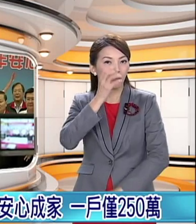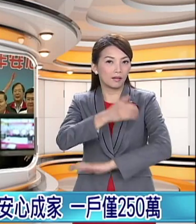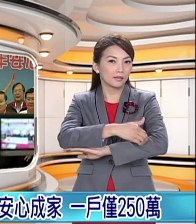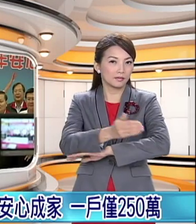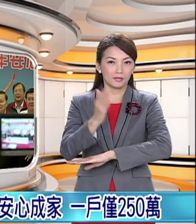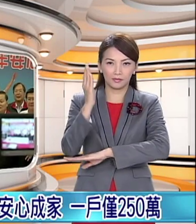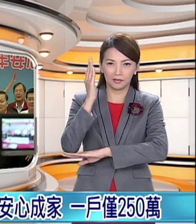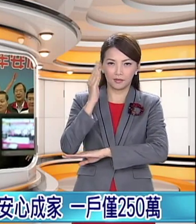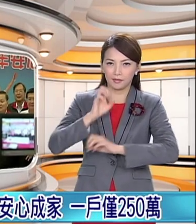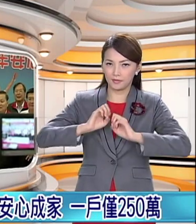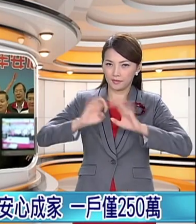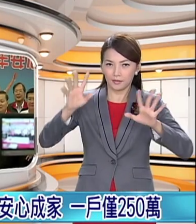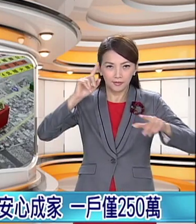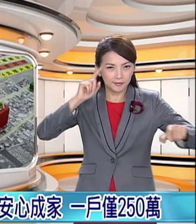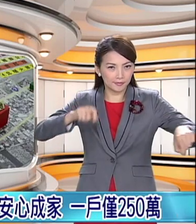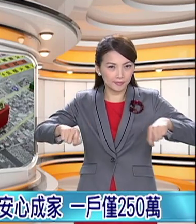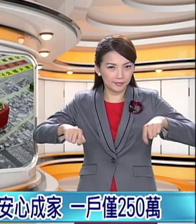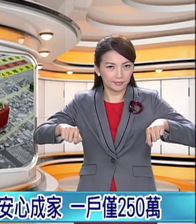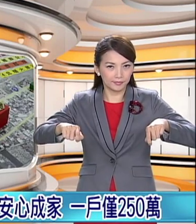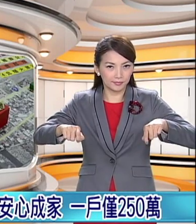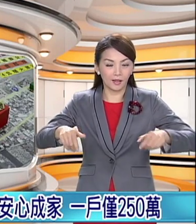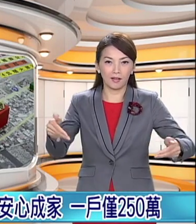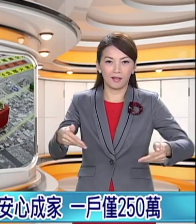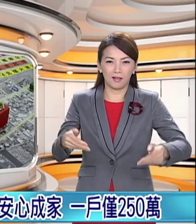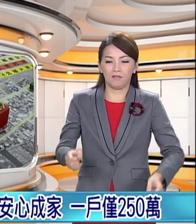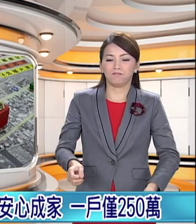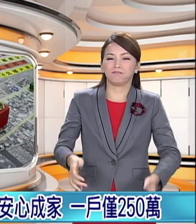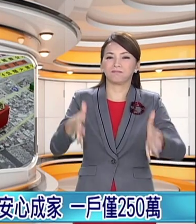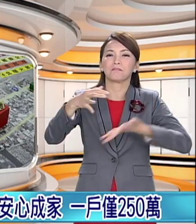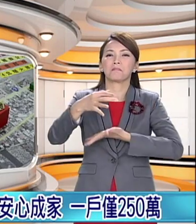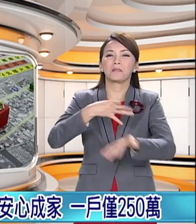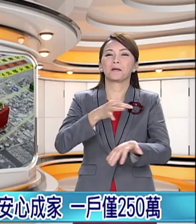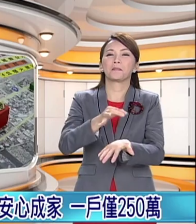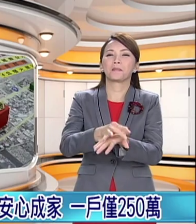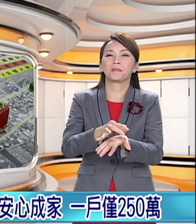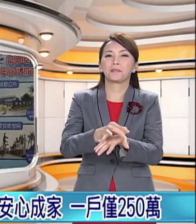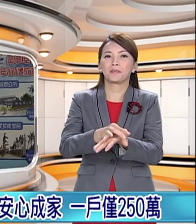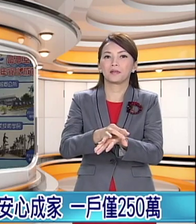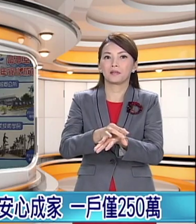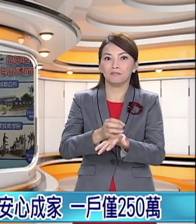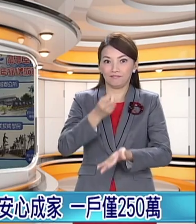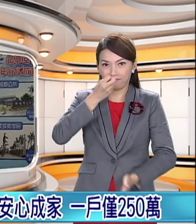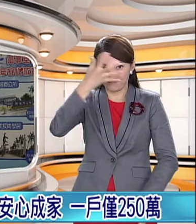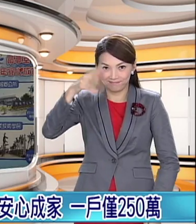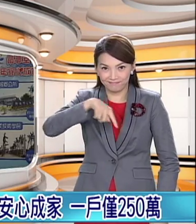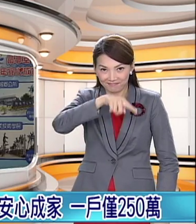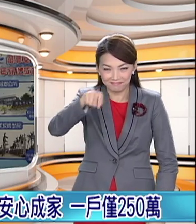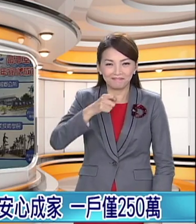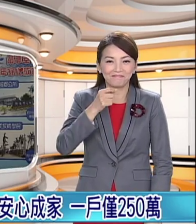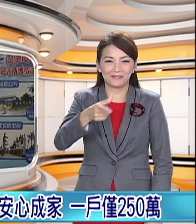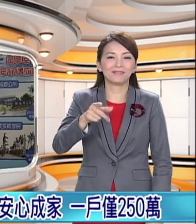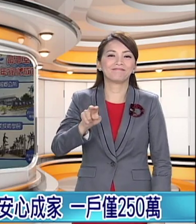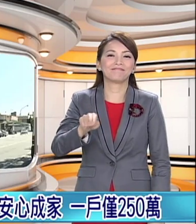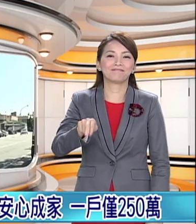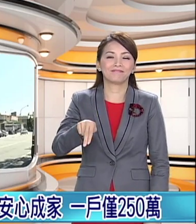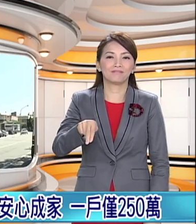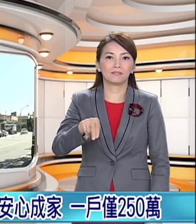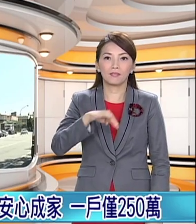花莲县政府公布青年安心成家专案，只要是年满